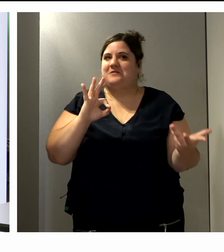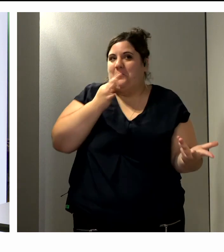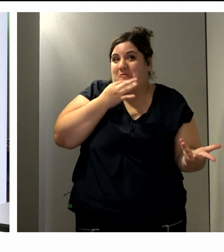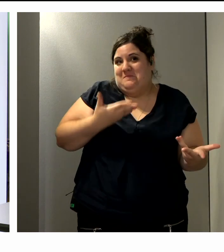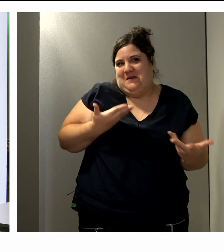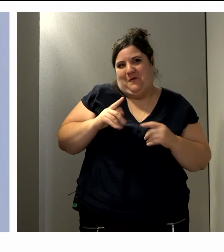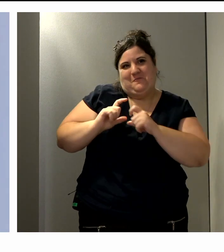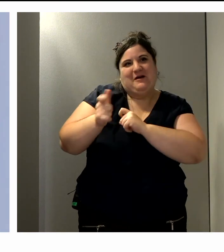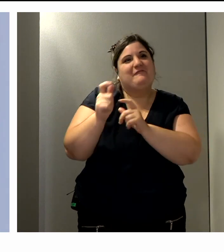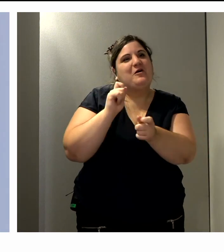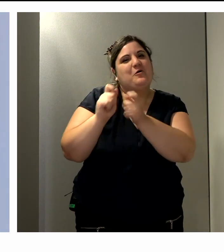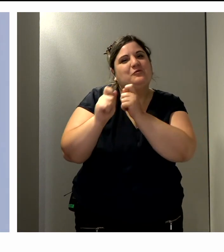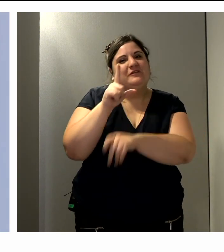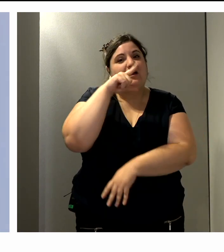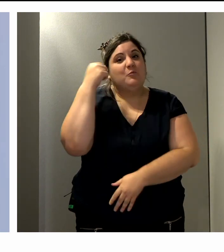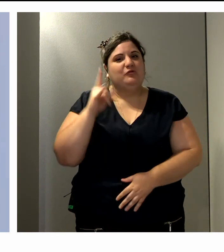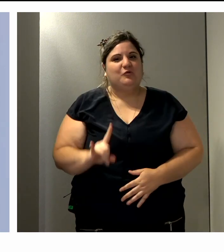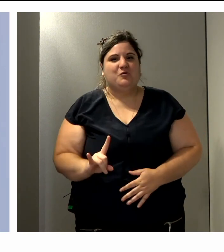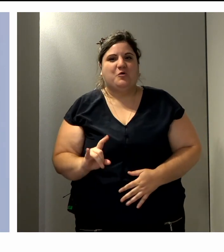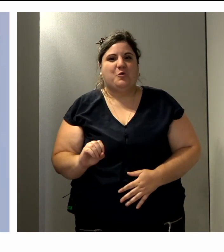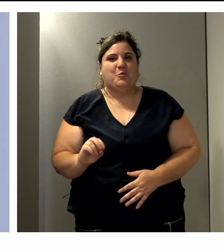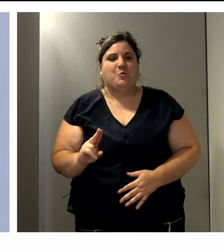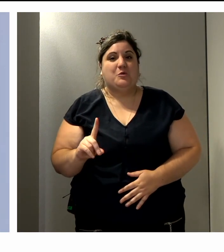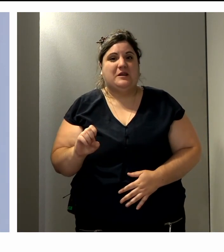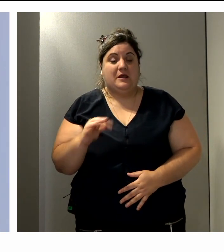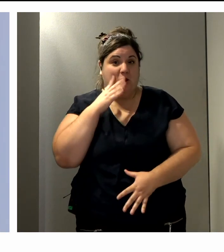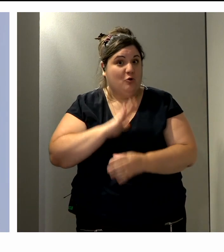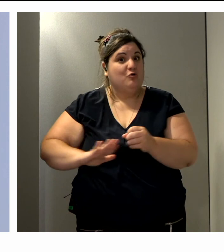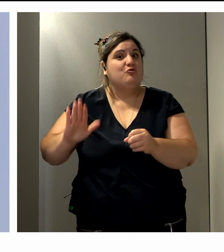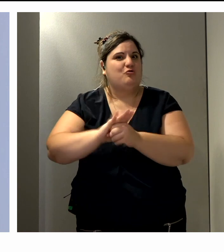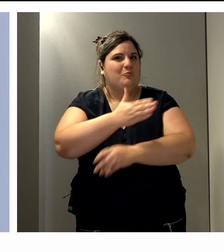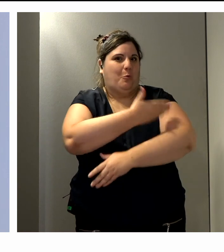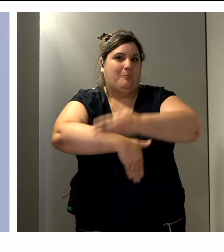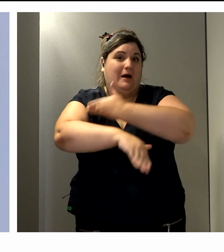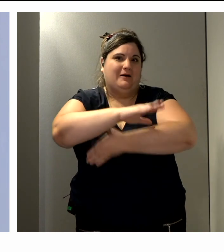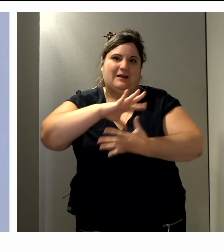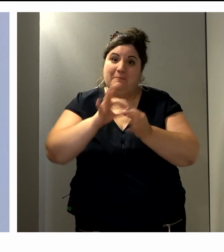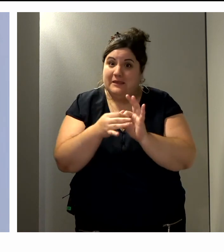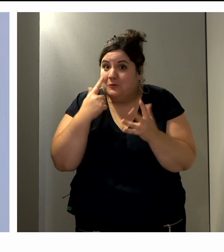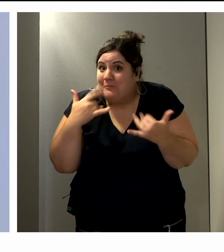entretien avec Stéphane Houdet, champion paralympique. Restez avec nous, c'est maintenant.